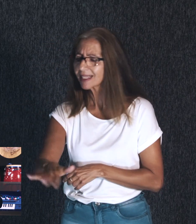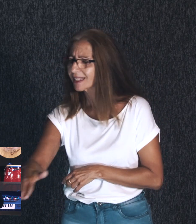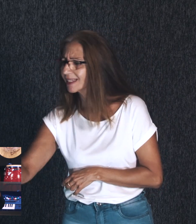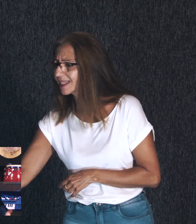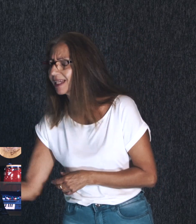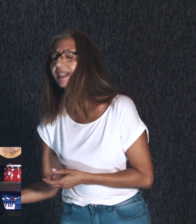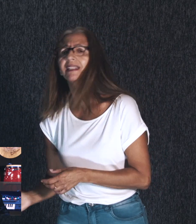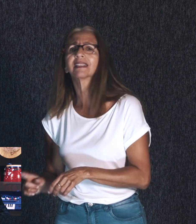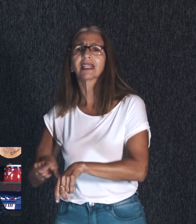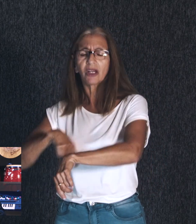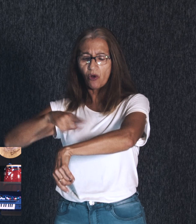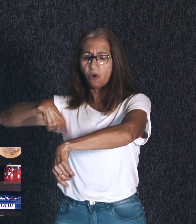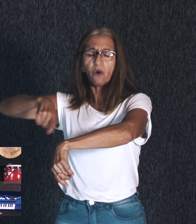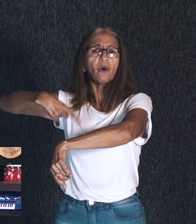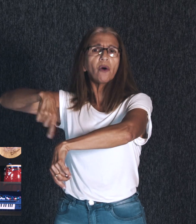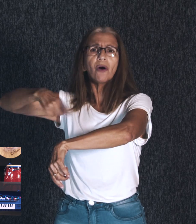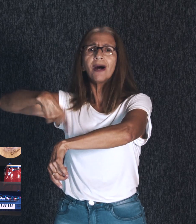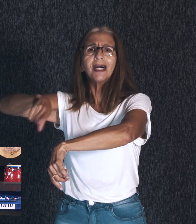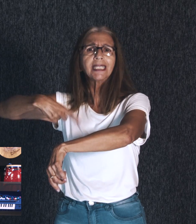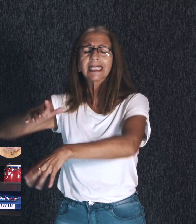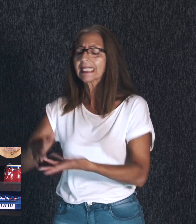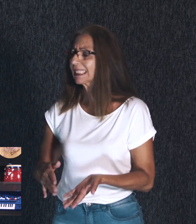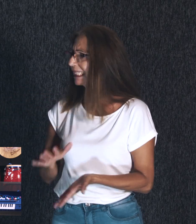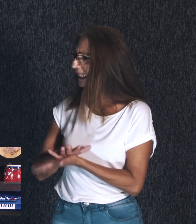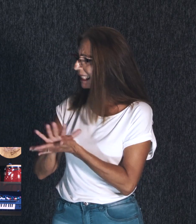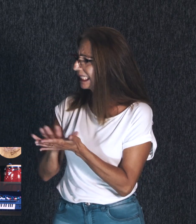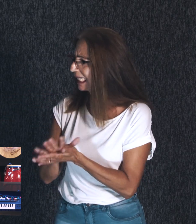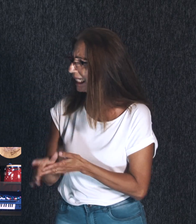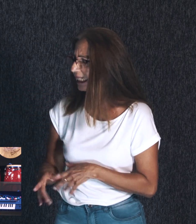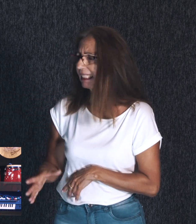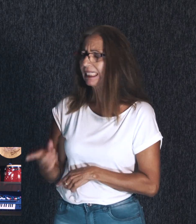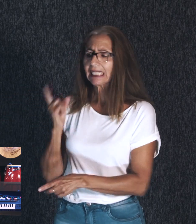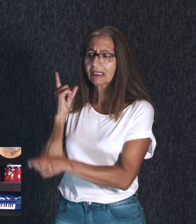e as horas passavam e ninguém encontrava nada.